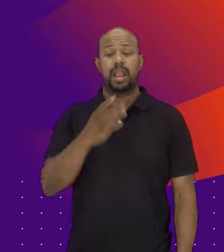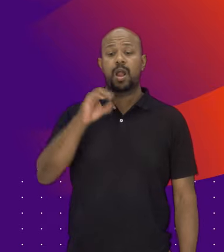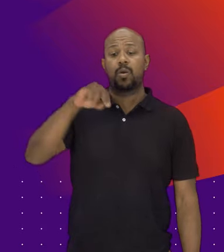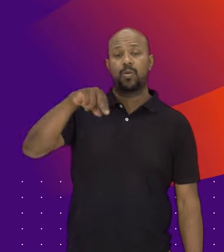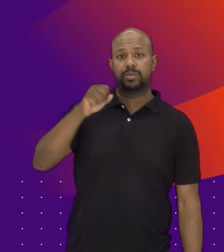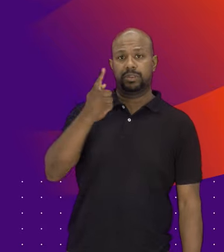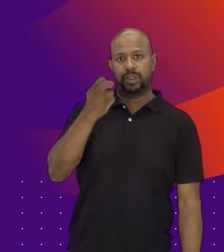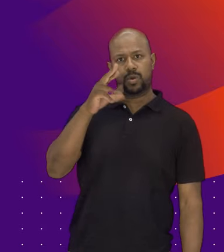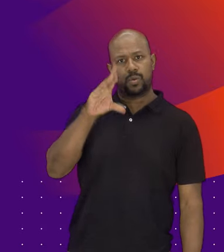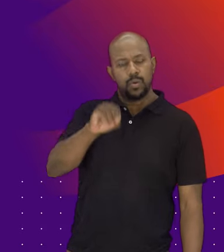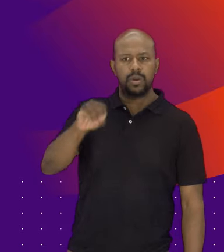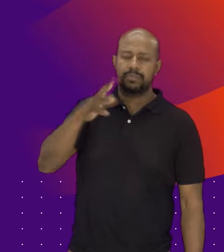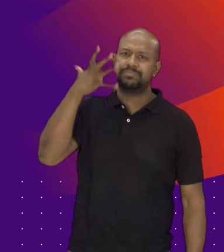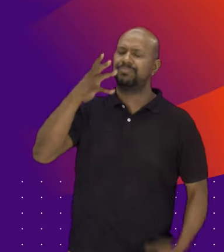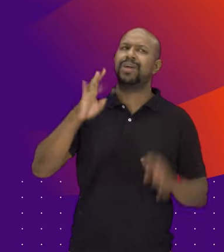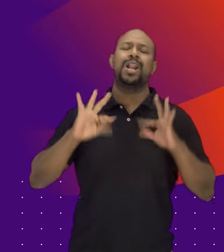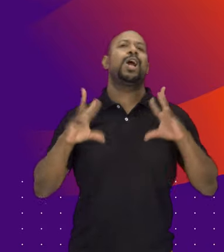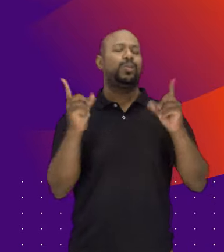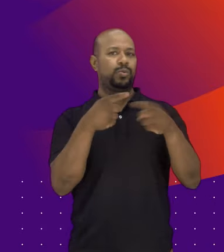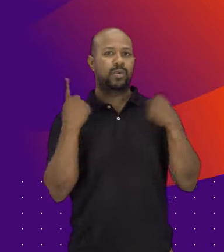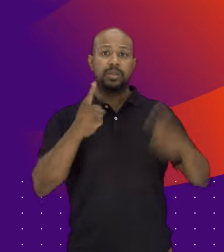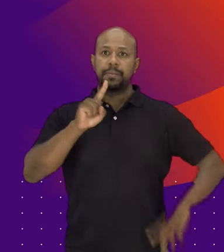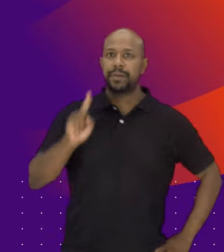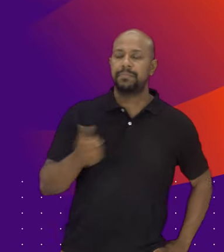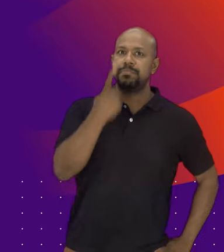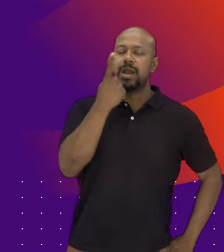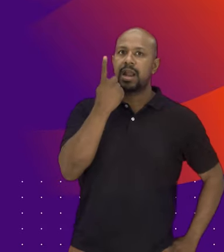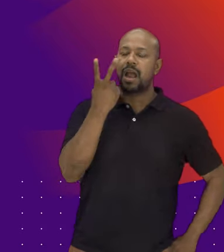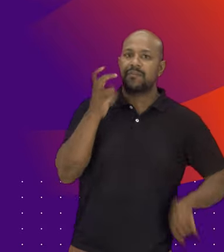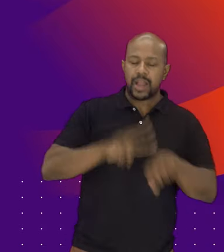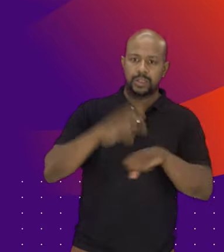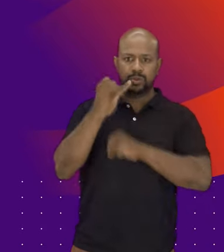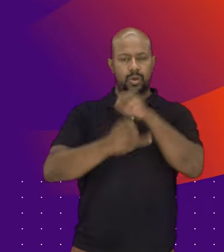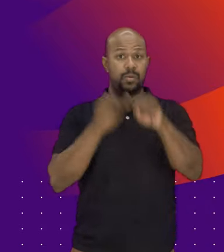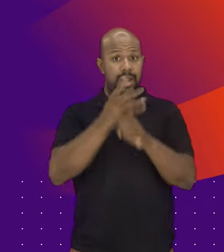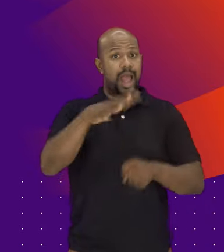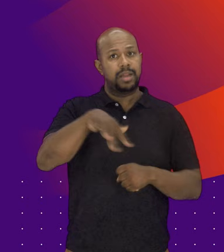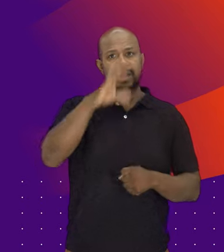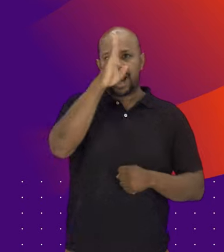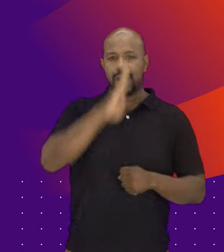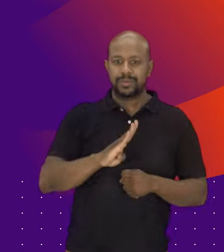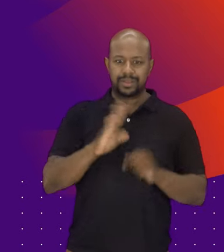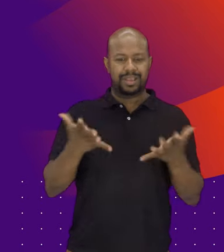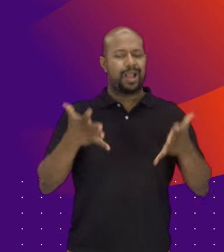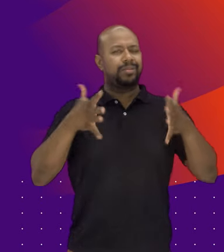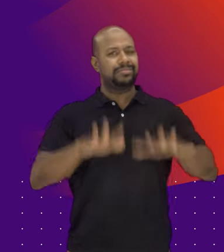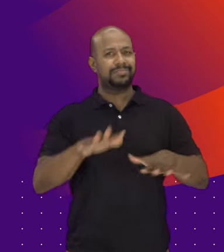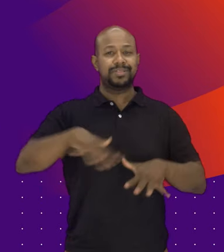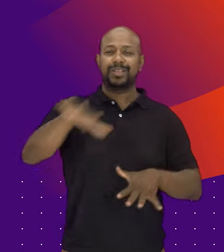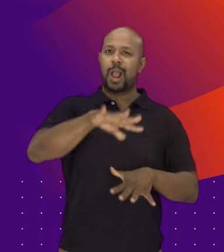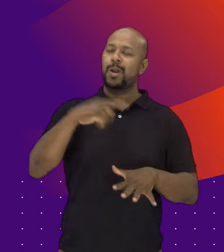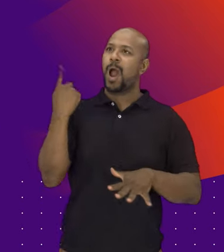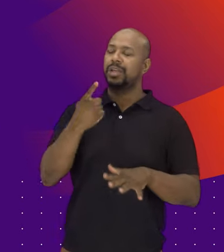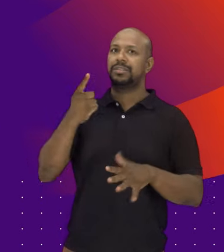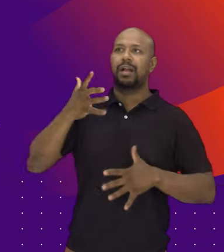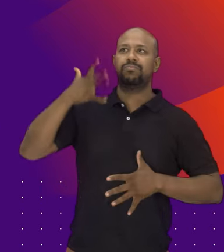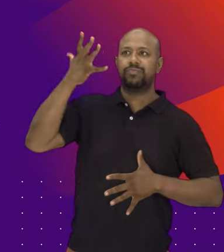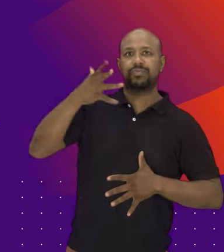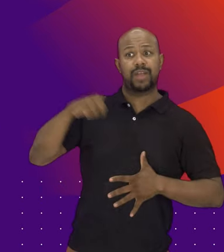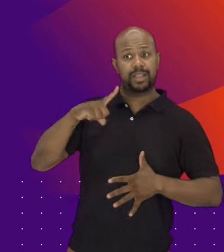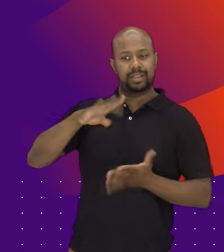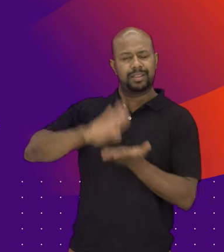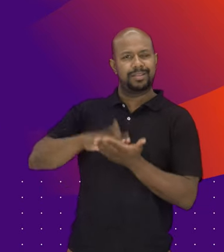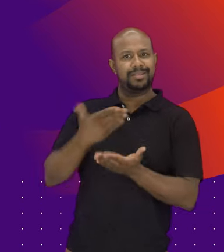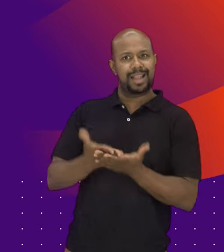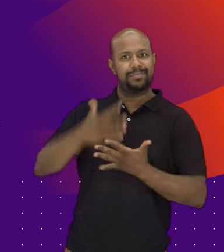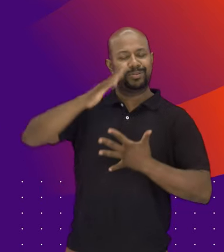A Conseguro foi feita para todos. Pela primeira vez online, gratuita e inclusiva, a conferência vai contar